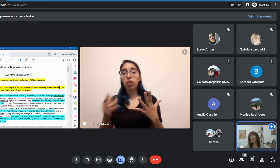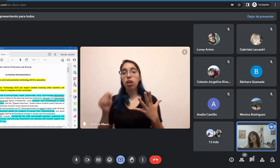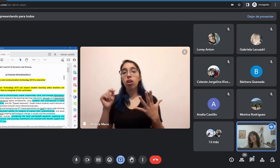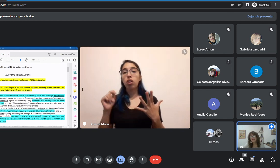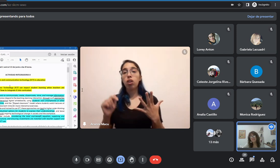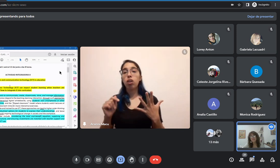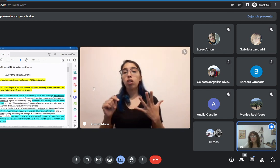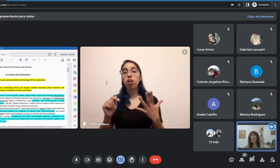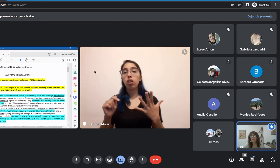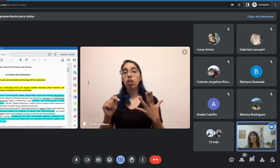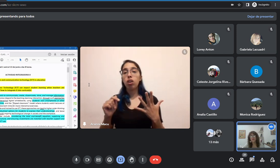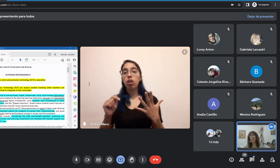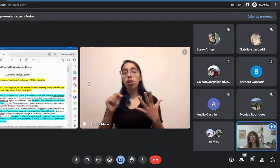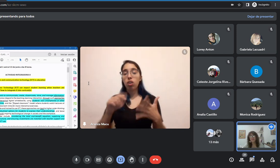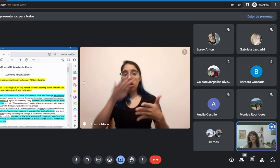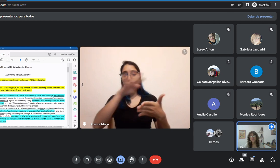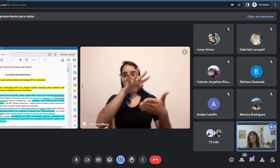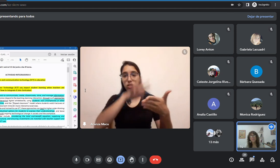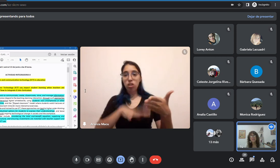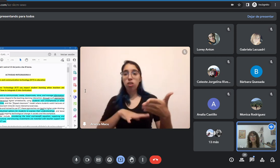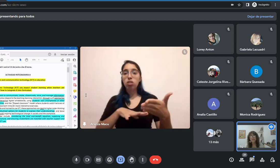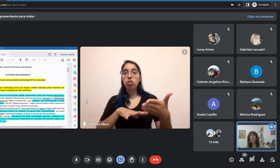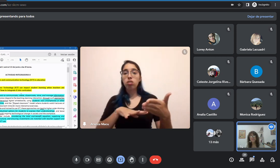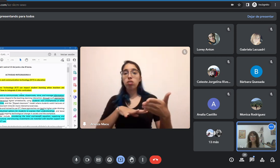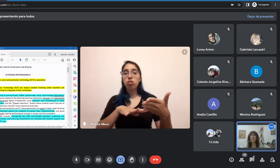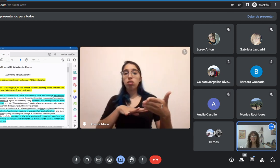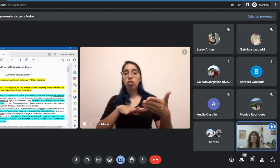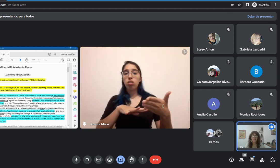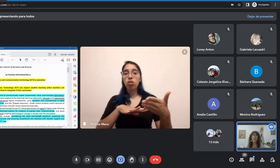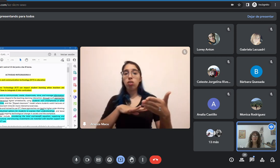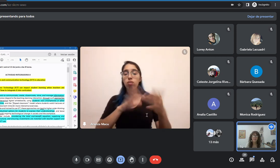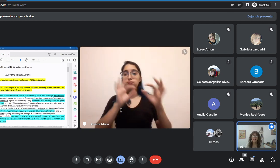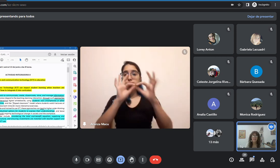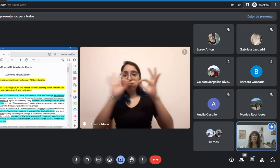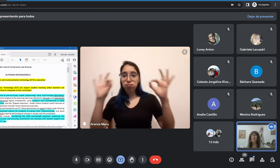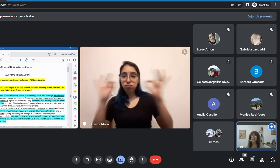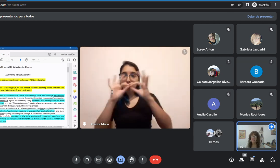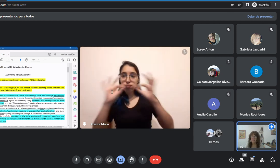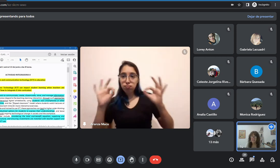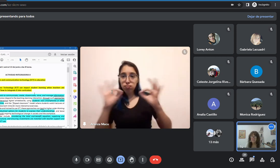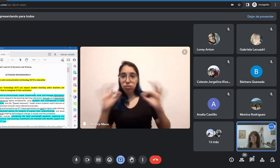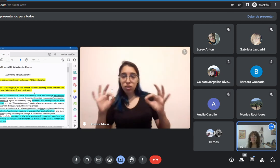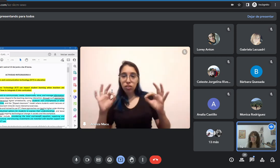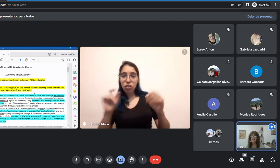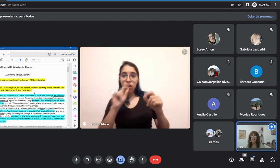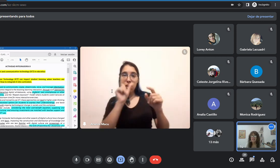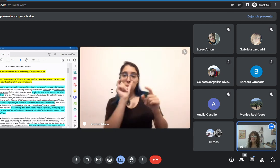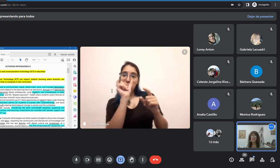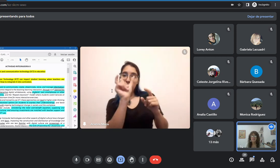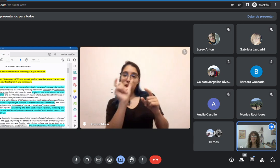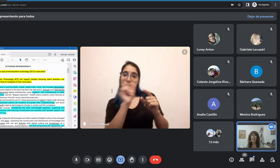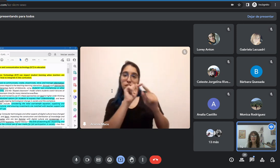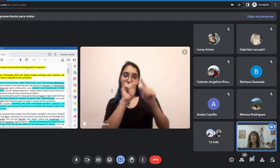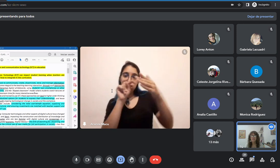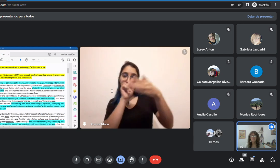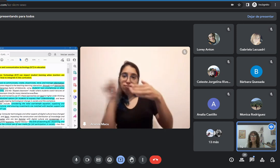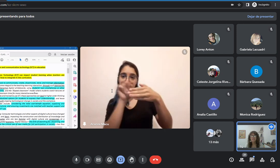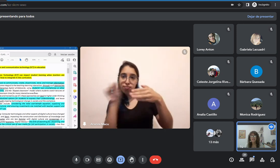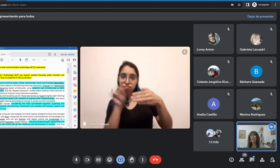el texto con las oraciones pintadas y con palabras subrayadas, ¿sí? Entonces, para las